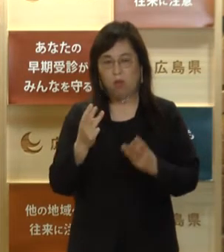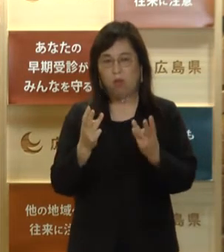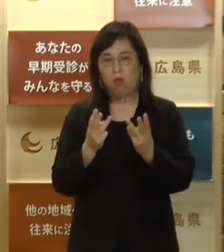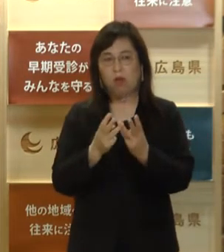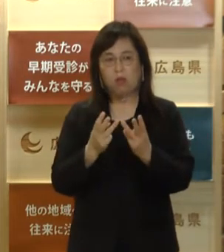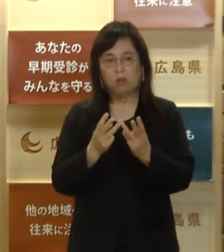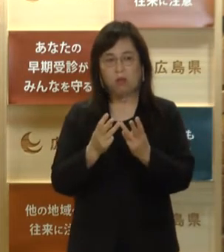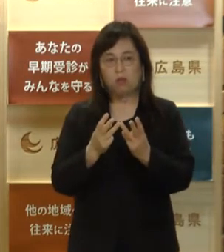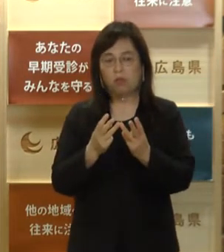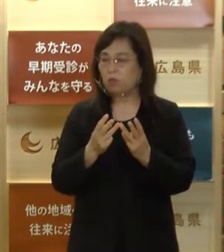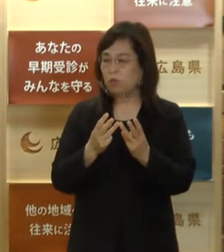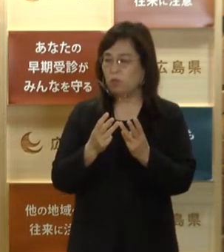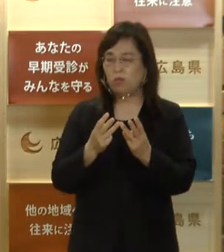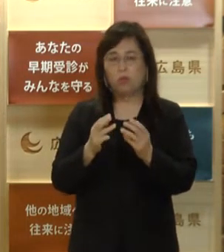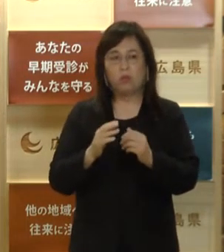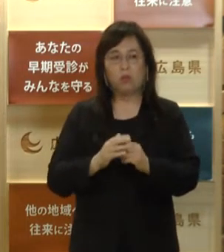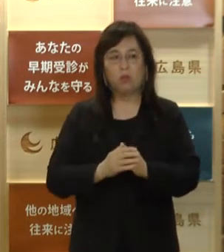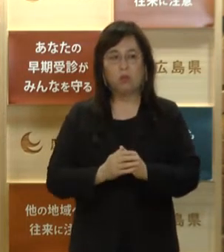ないんですが、